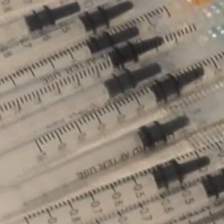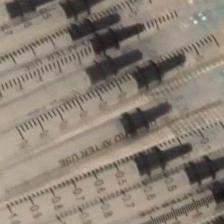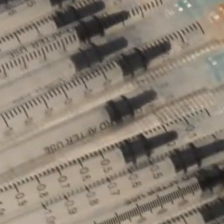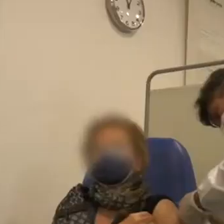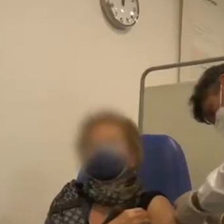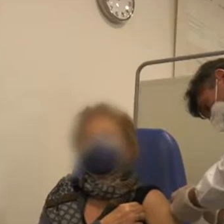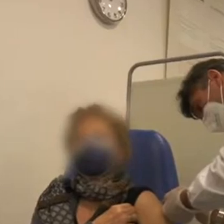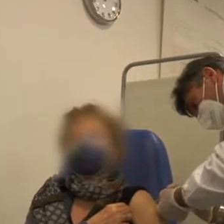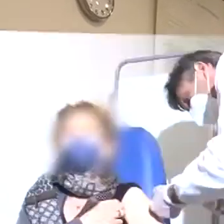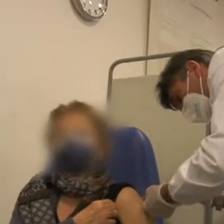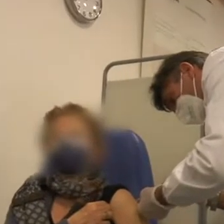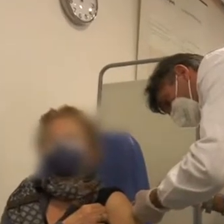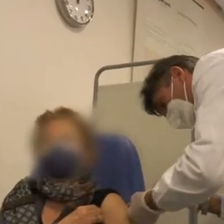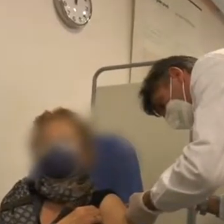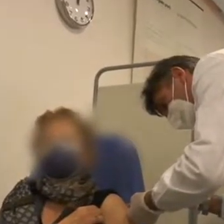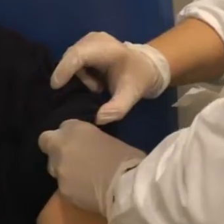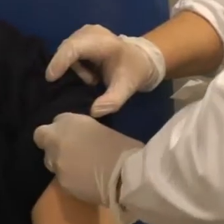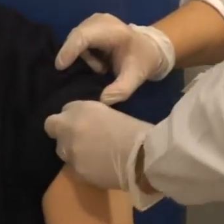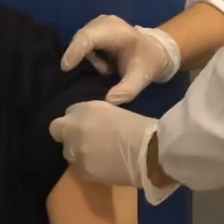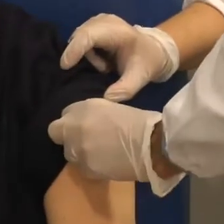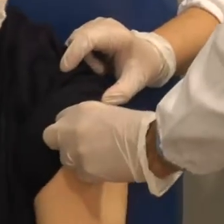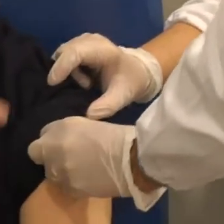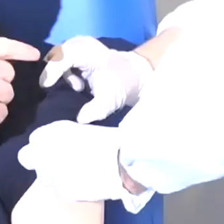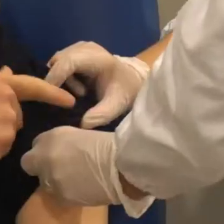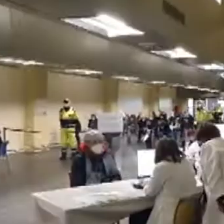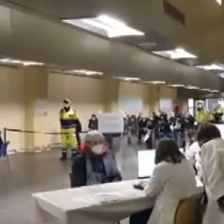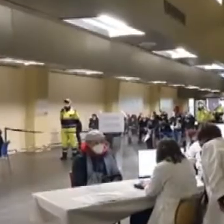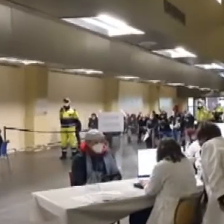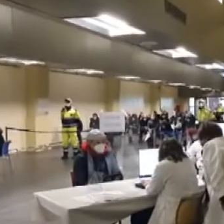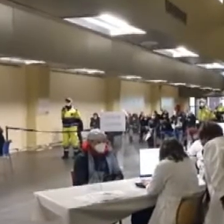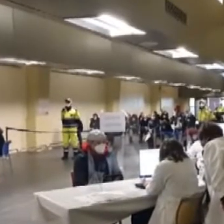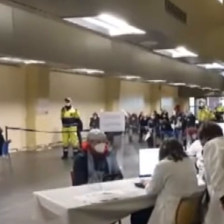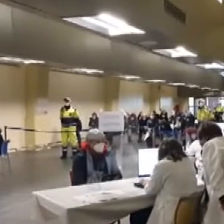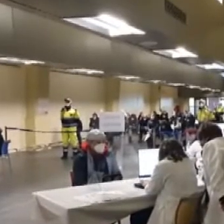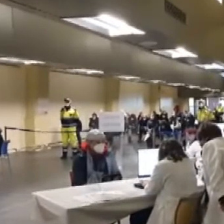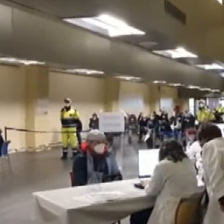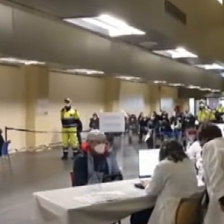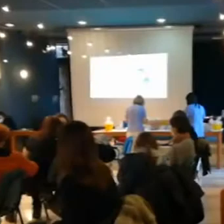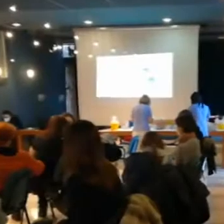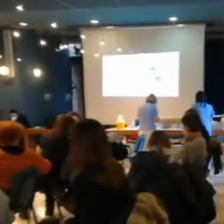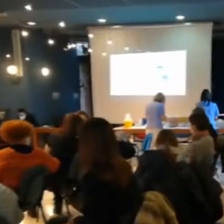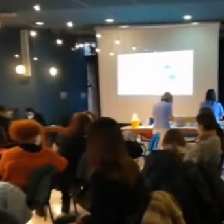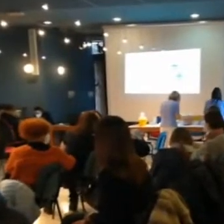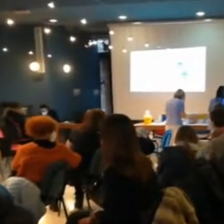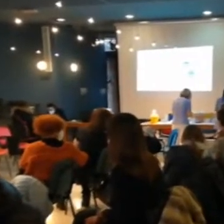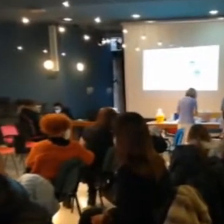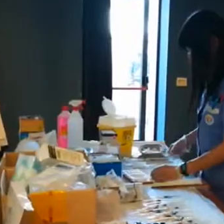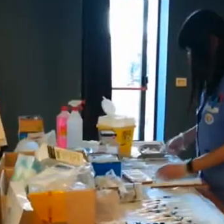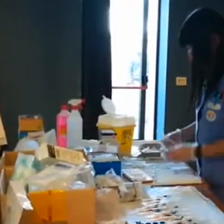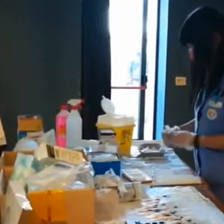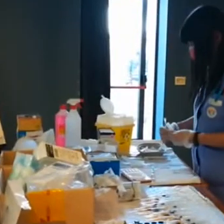con le singole ULSS che nelle prossime ore comunicheranno la rimodulazione della campagna vaccinale che, assicura Zaia, non dovrebbe